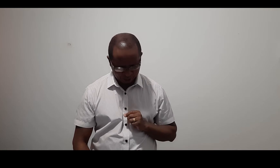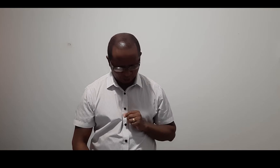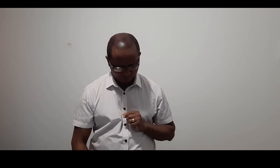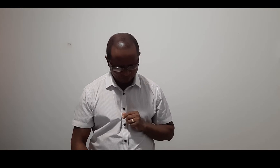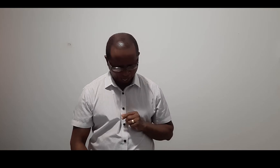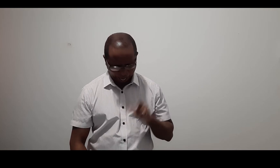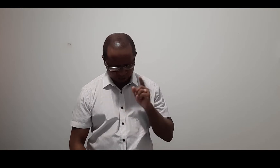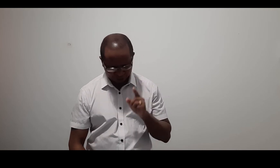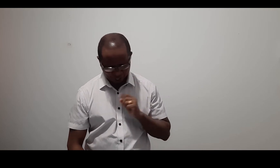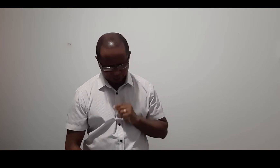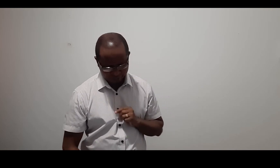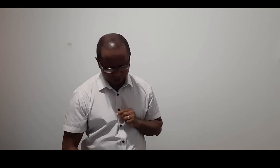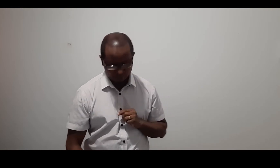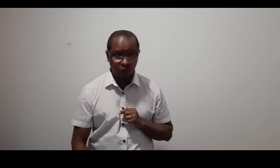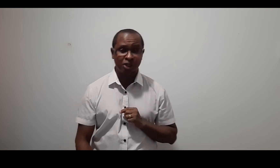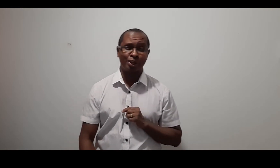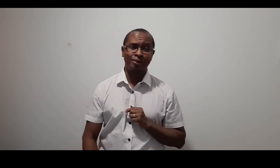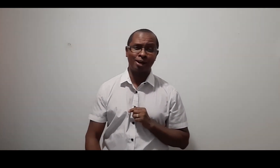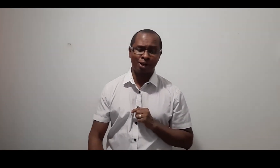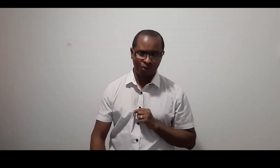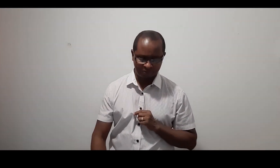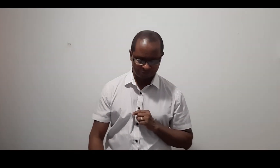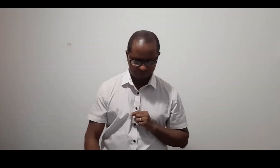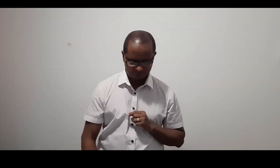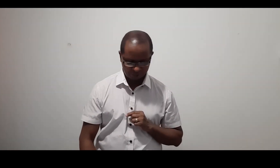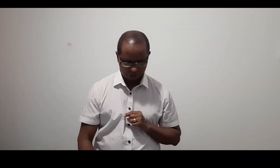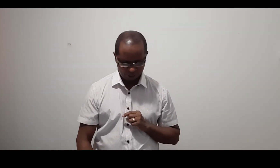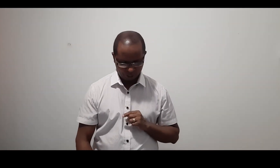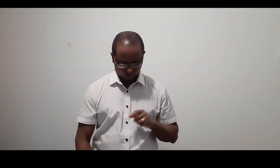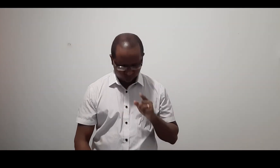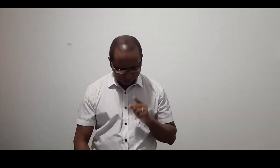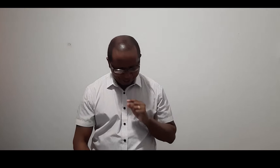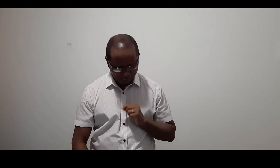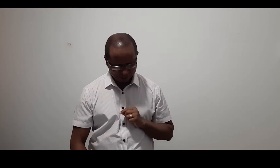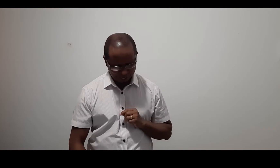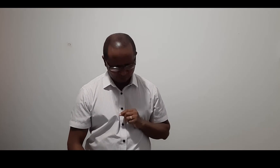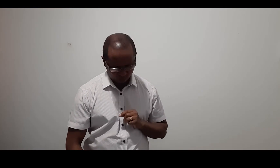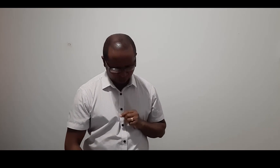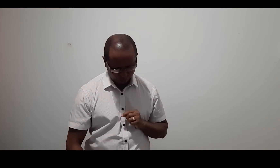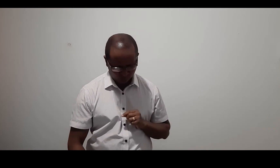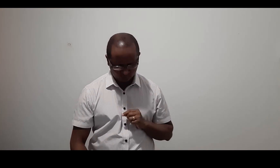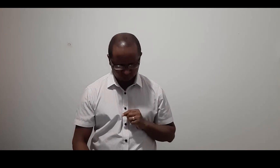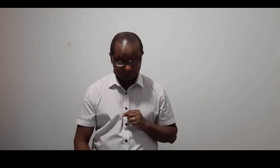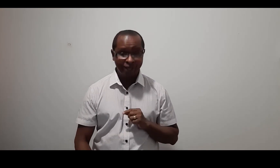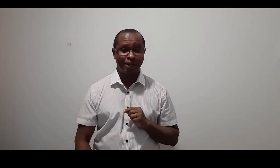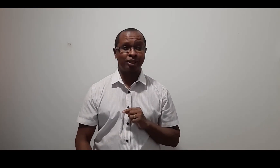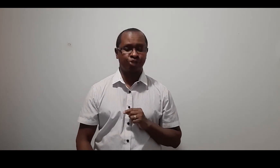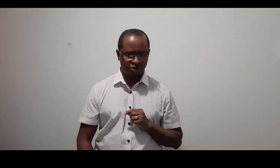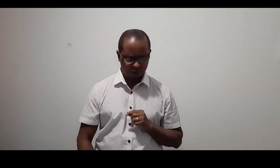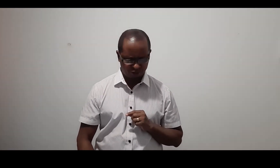ianareo ary ny fanan'andriamanitra mitoetra ao anatinareo? Toy izany ihany zany amy korintiana voalohany toko fahaenina ny andiny fahasivyambiny